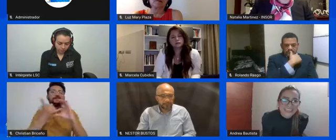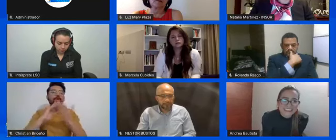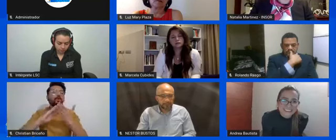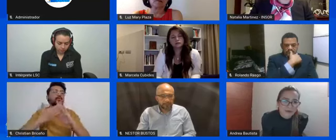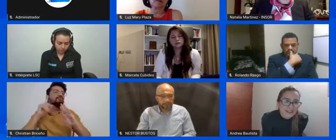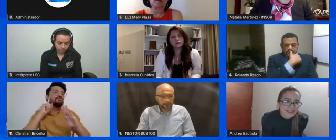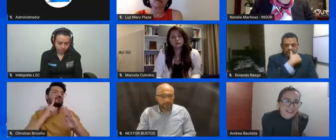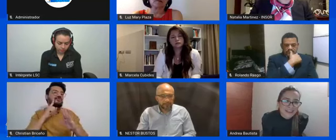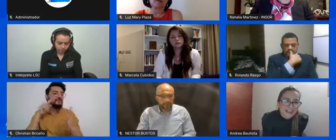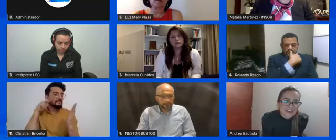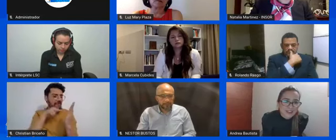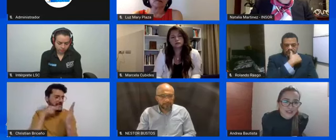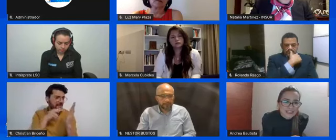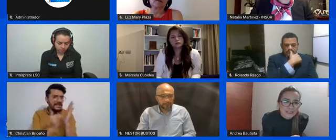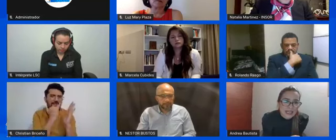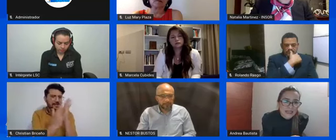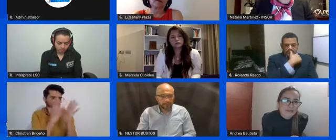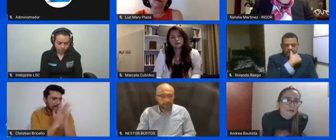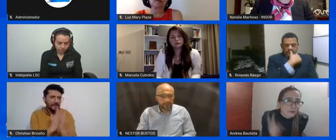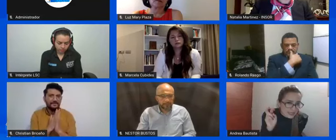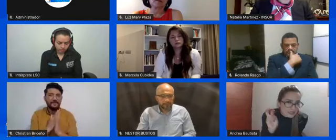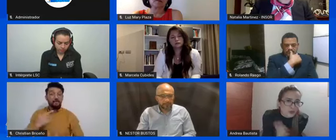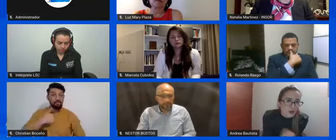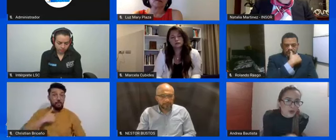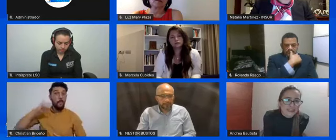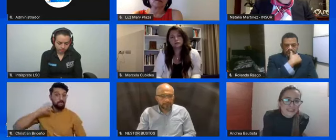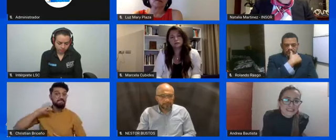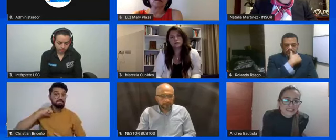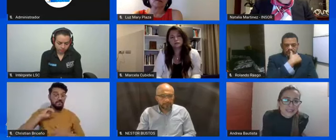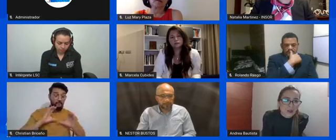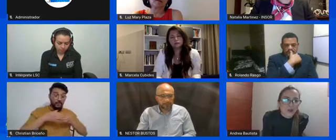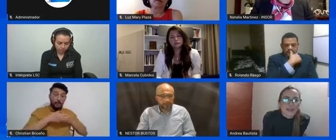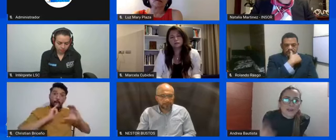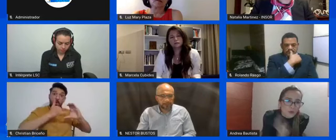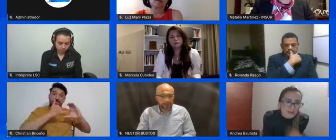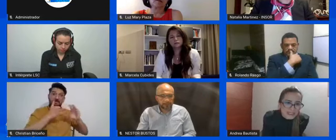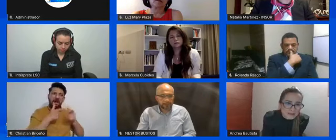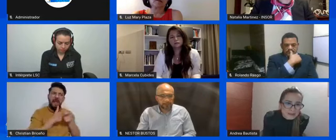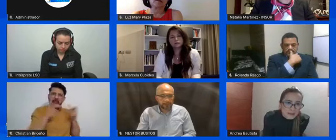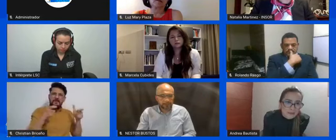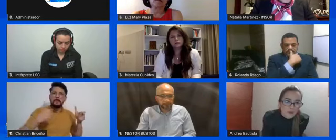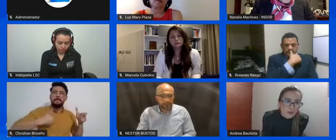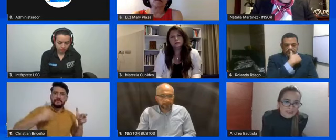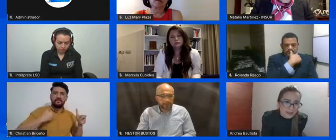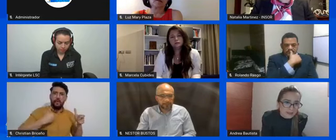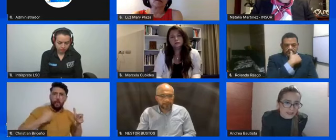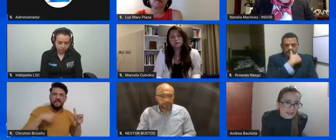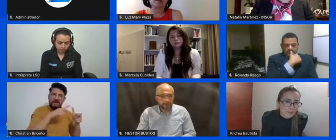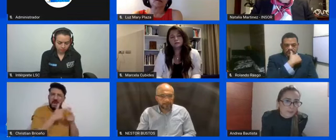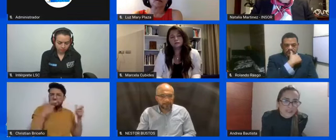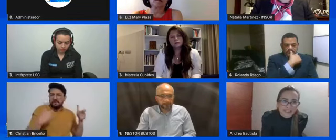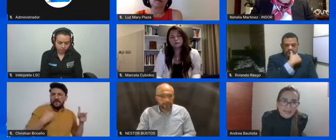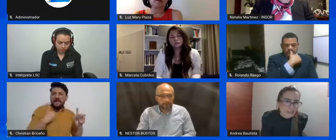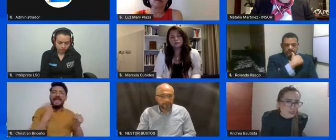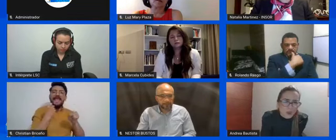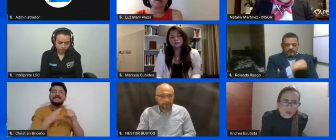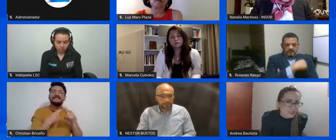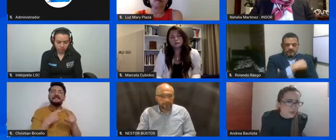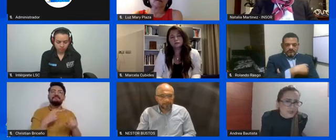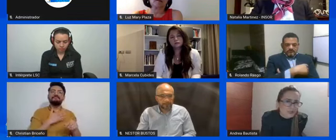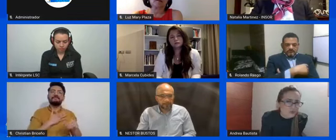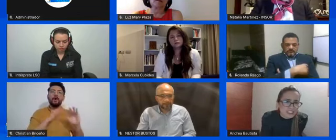Y que ese tipo de grabaciones informales un poco se comuniquen por WhatsApp, se envíen por WhatsApp. Porque realmente